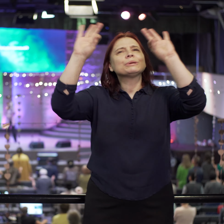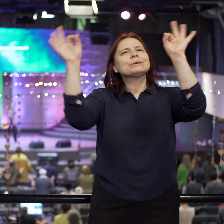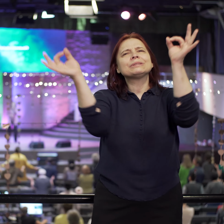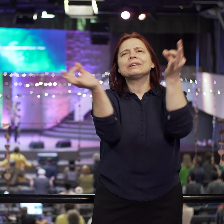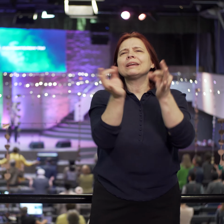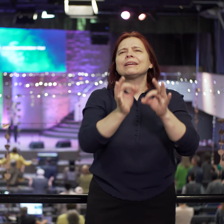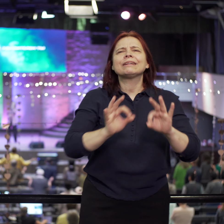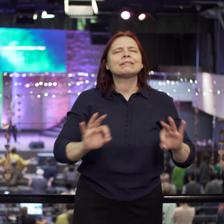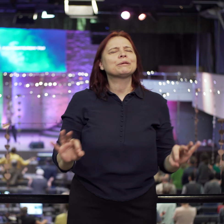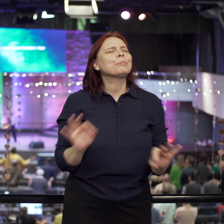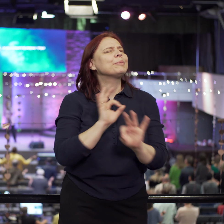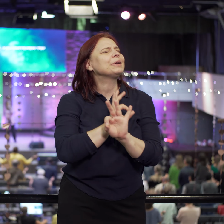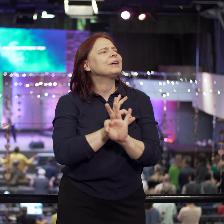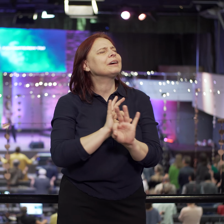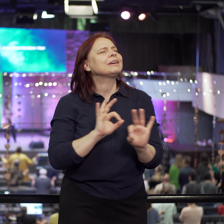чудесен,